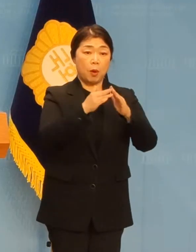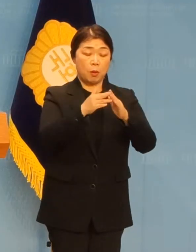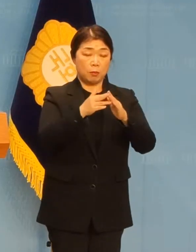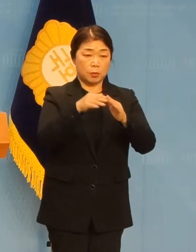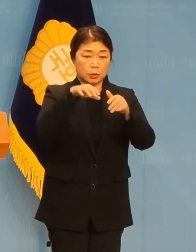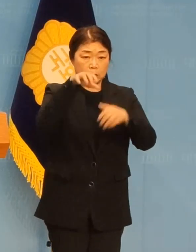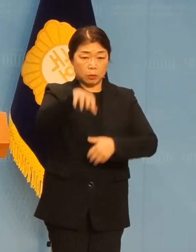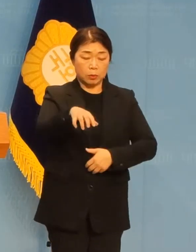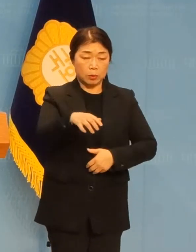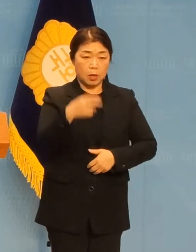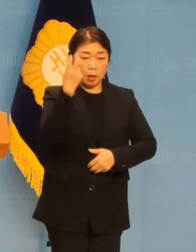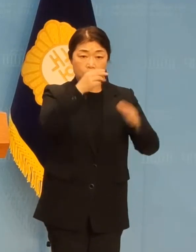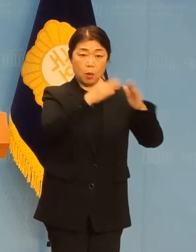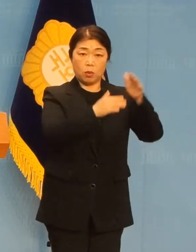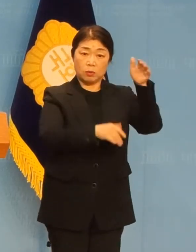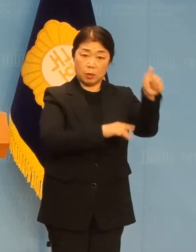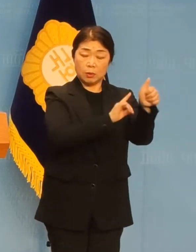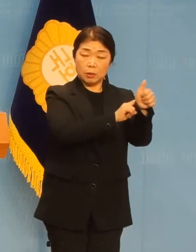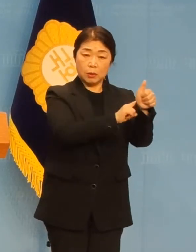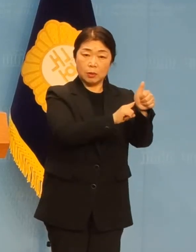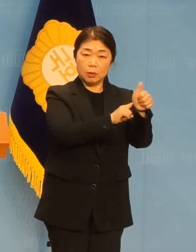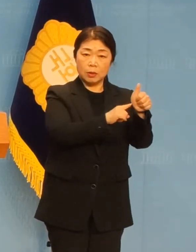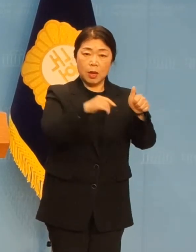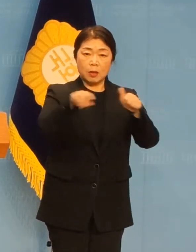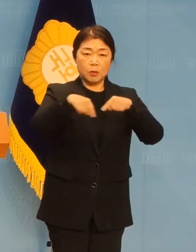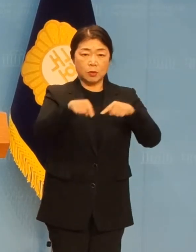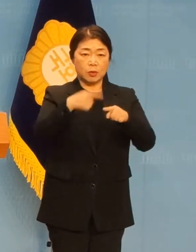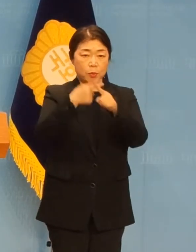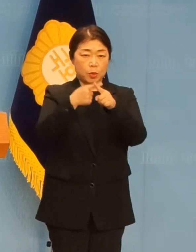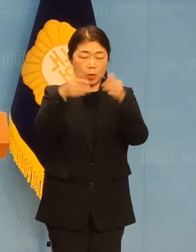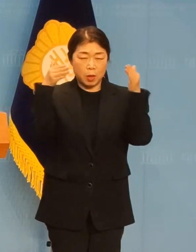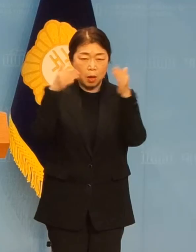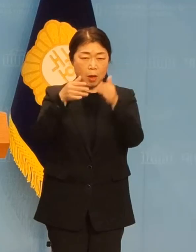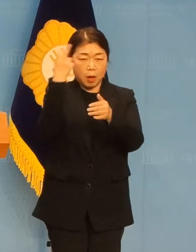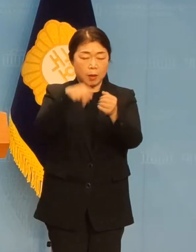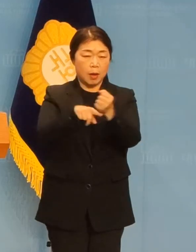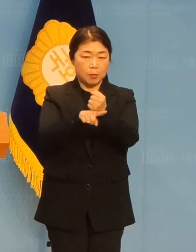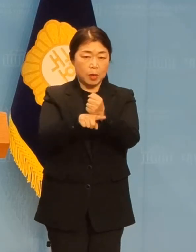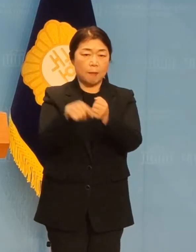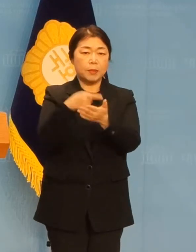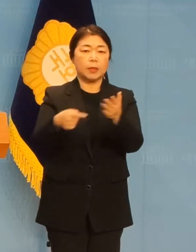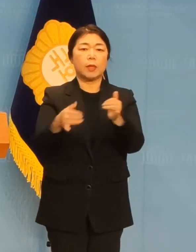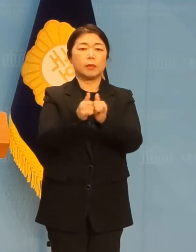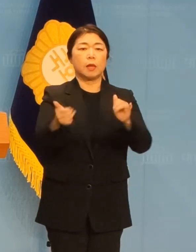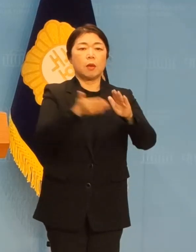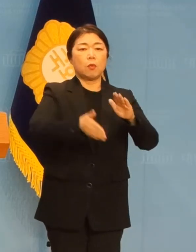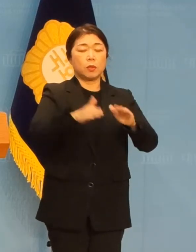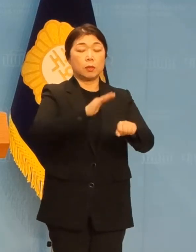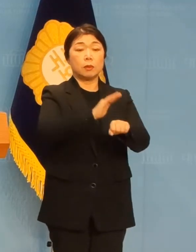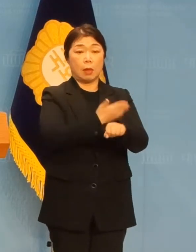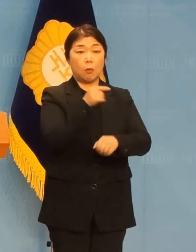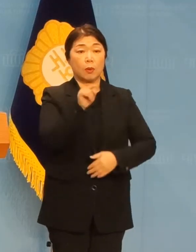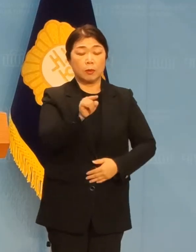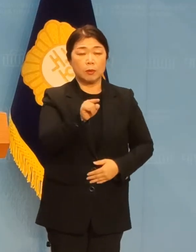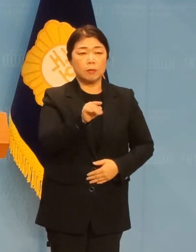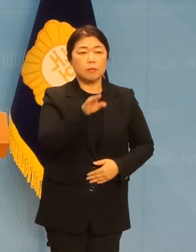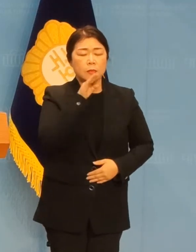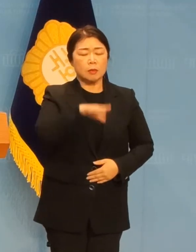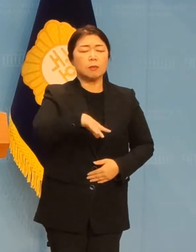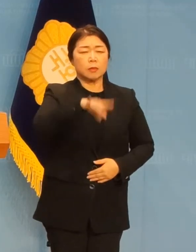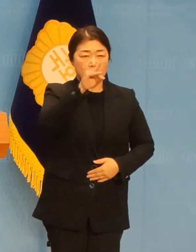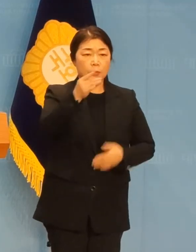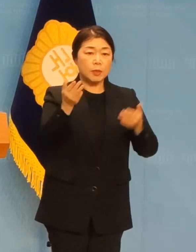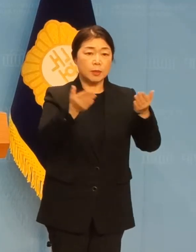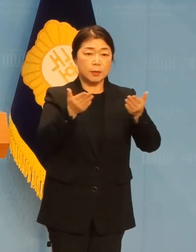감사원의 수장이 정치적 표적 감사 피해자들에게 공식적으로 사과한 것도 사상